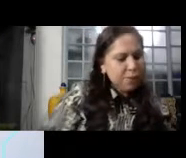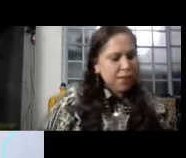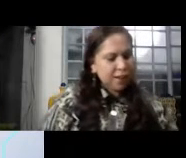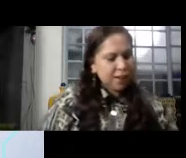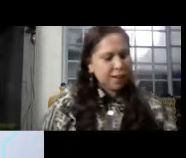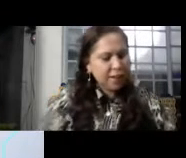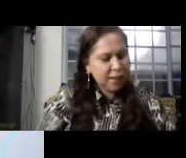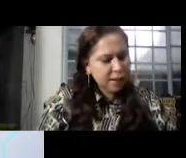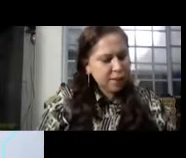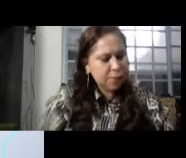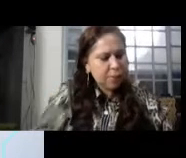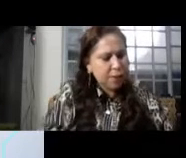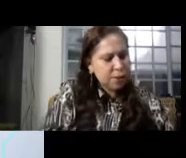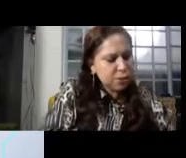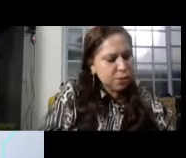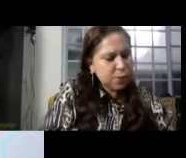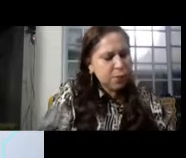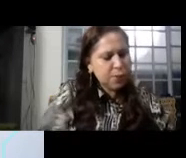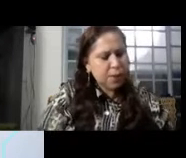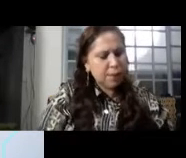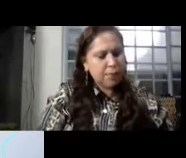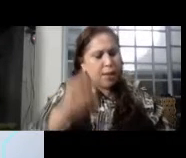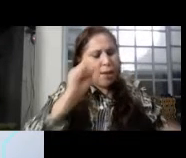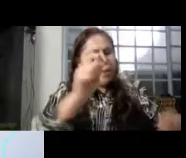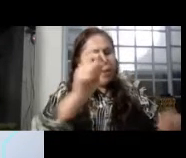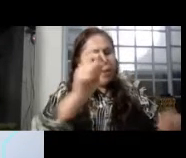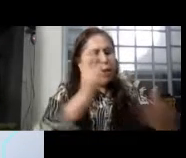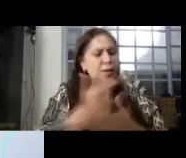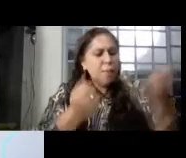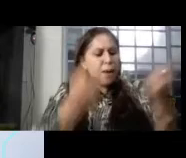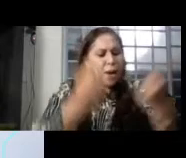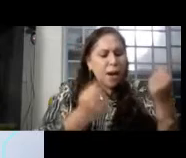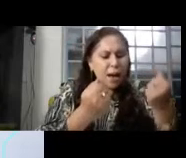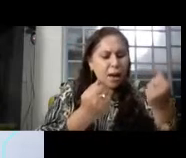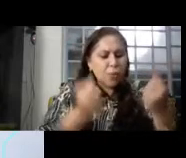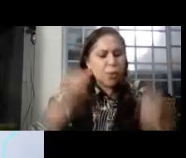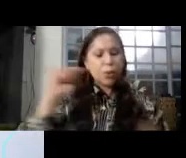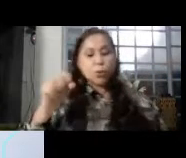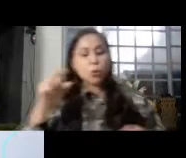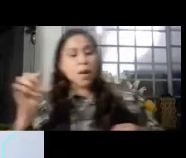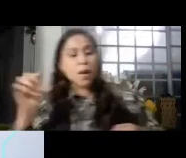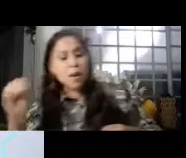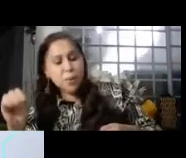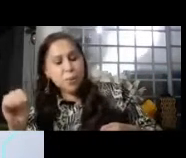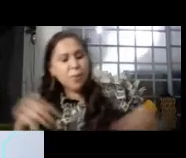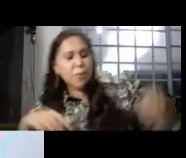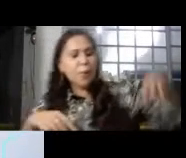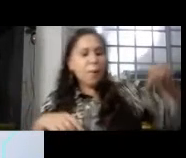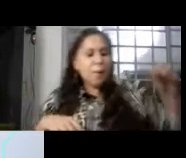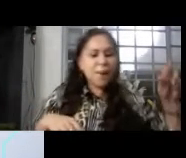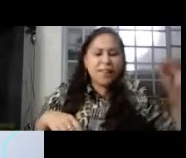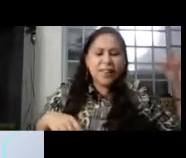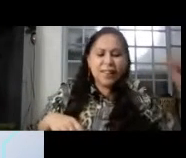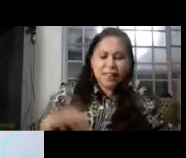Vamos ver aqui outra estrutura. Quem comprar o carro? João